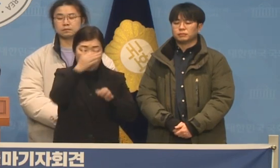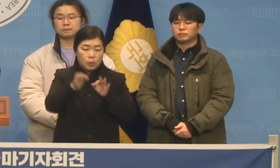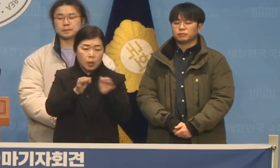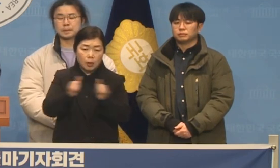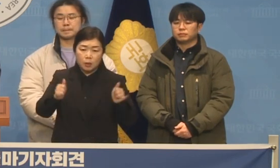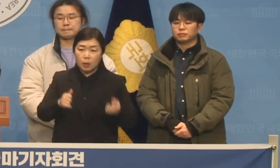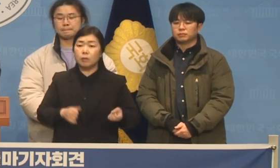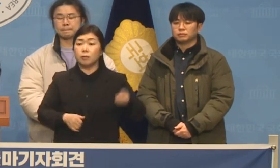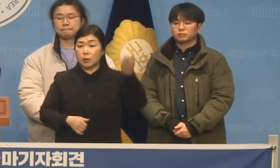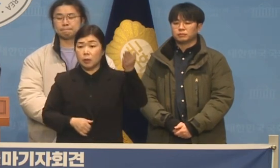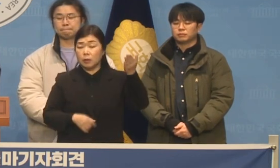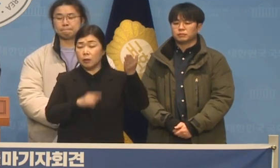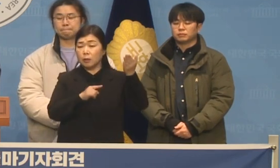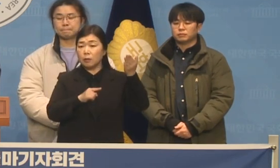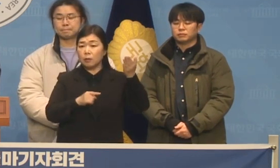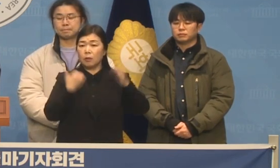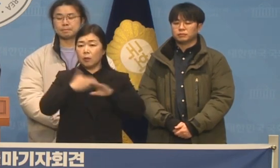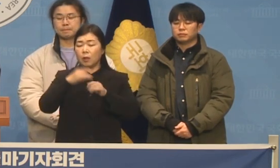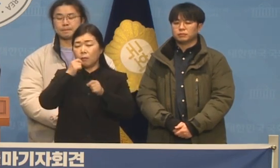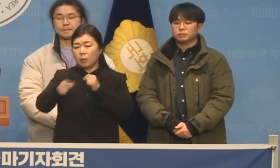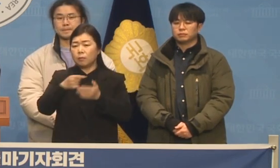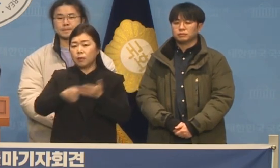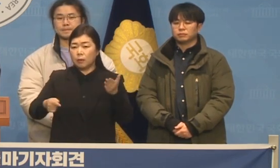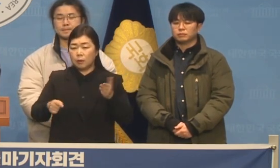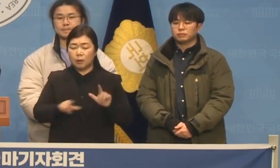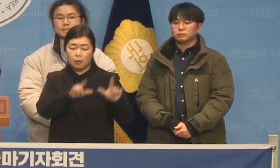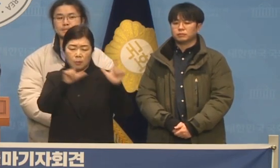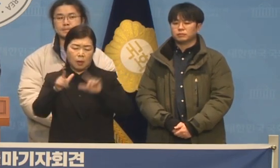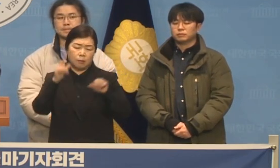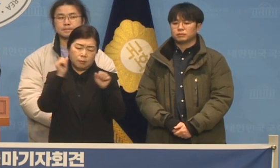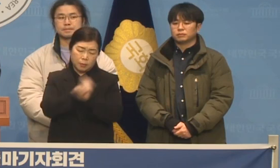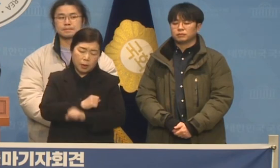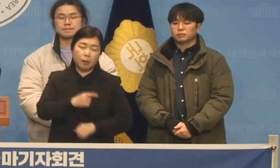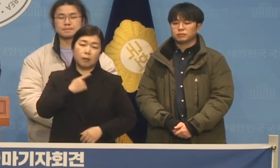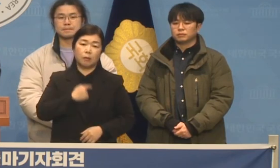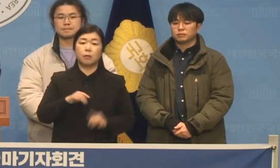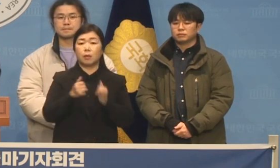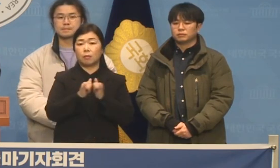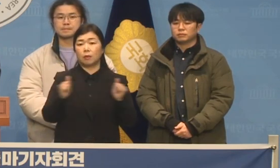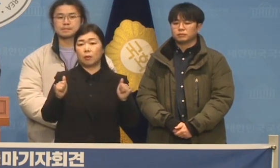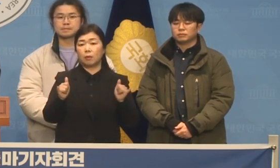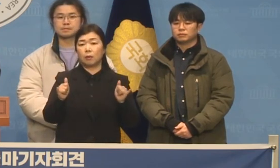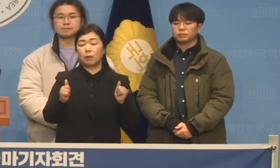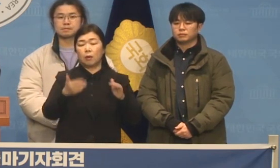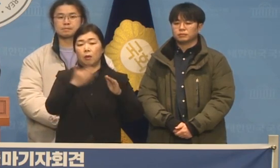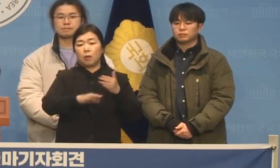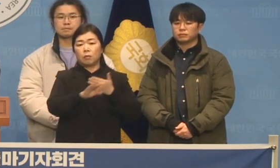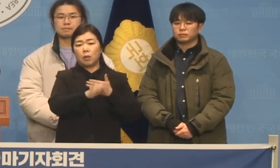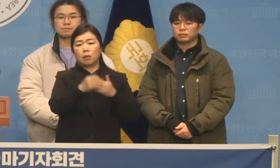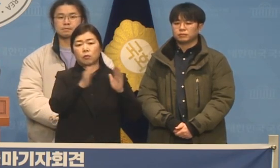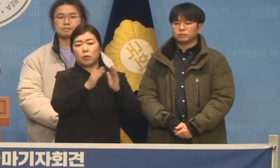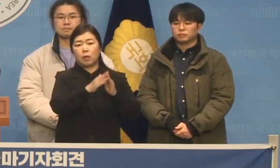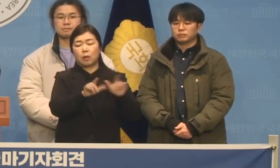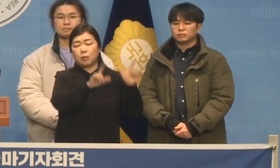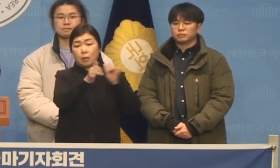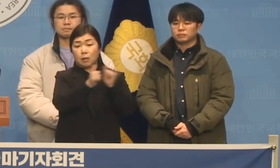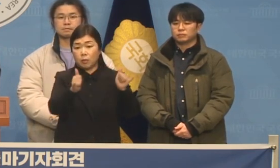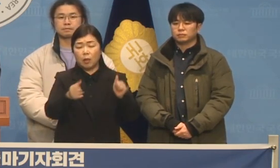상인들의 승리, 전세사기 피해로 삶이 무너져 내린 사람들과 공공임대주택에 살아가는 사람들의